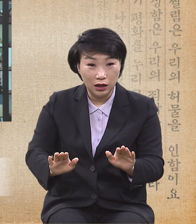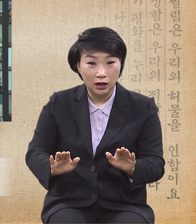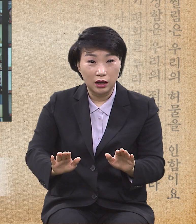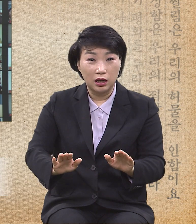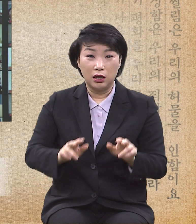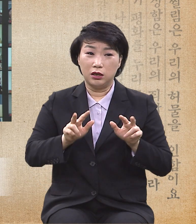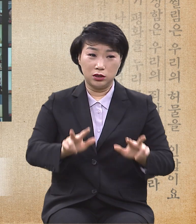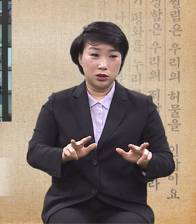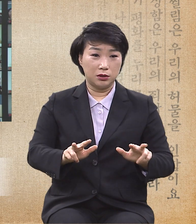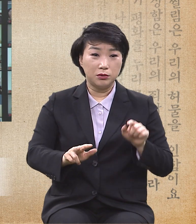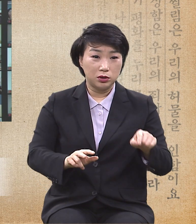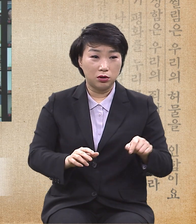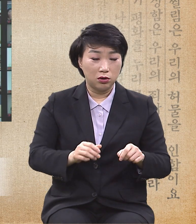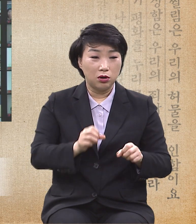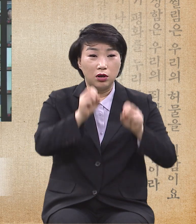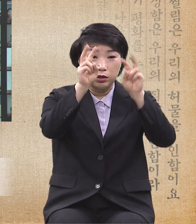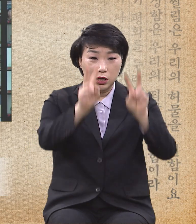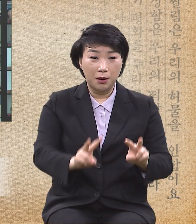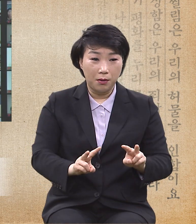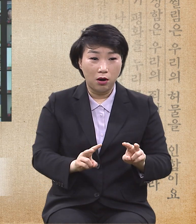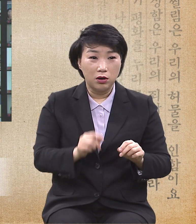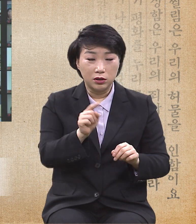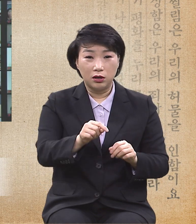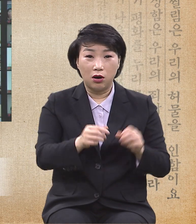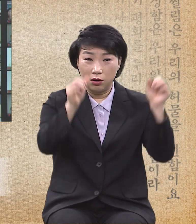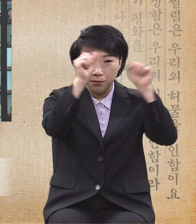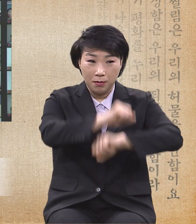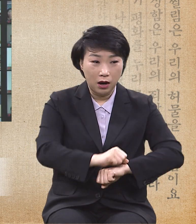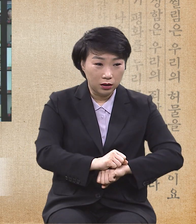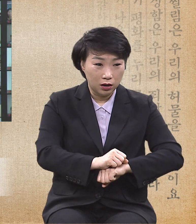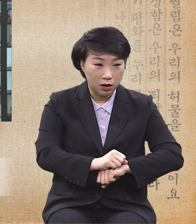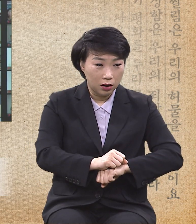그런데 지금 흔적도 없는 기업들이 있잖아요.